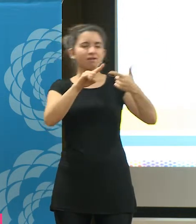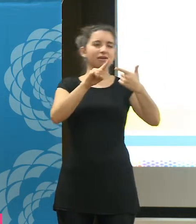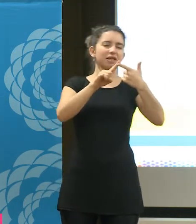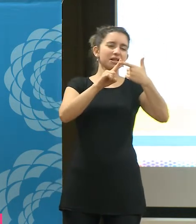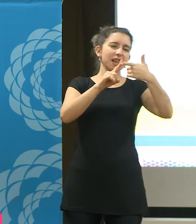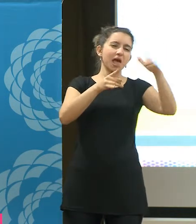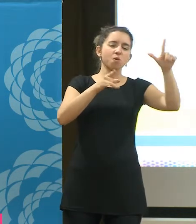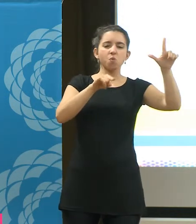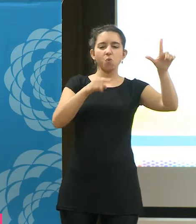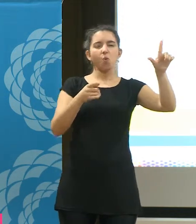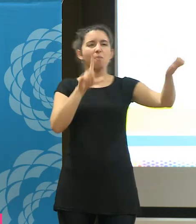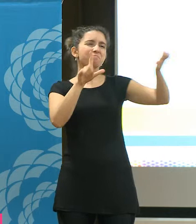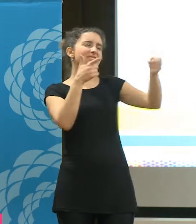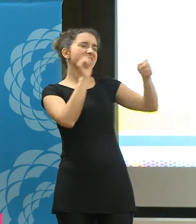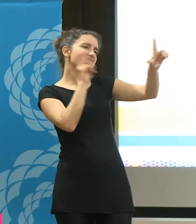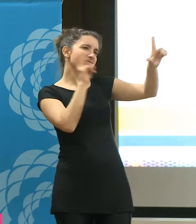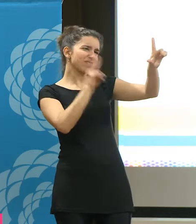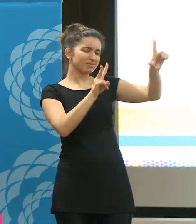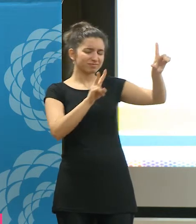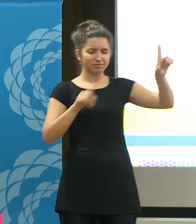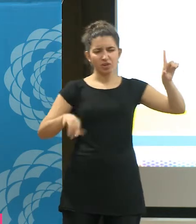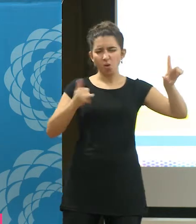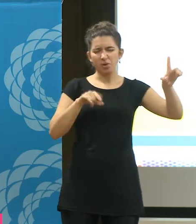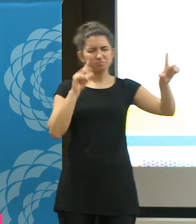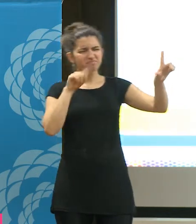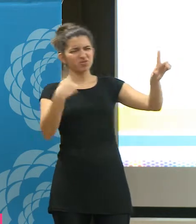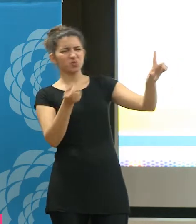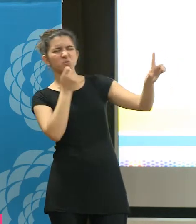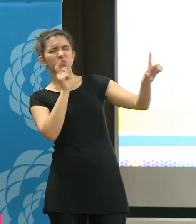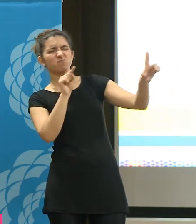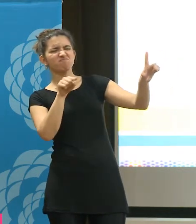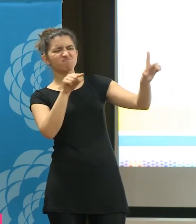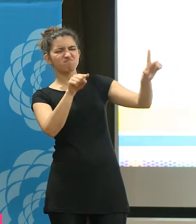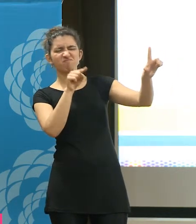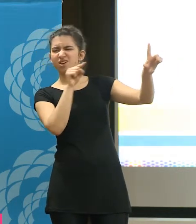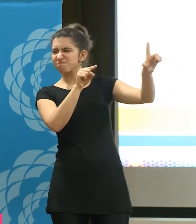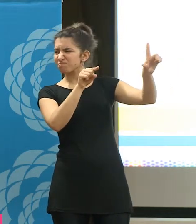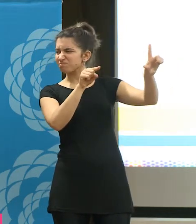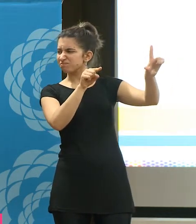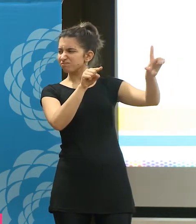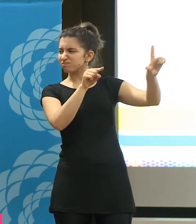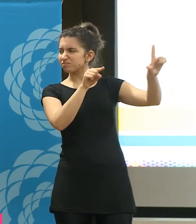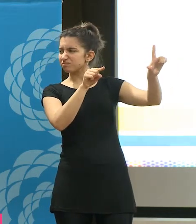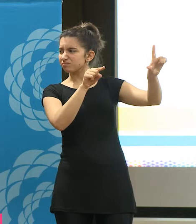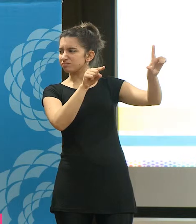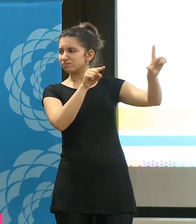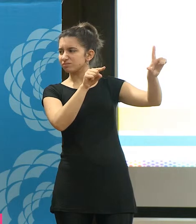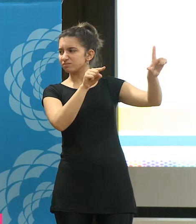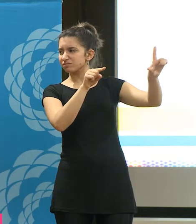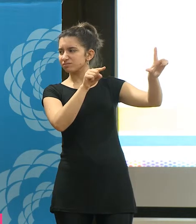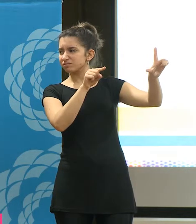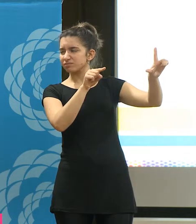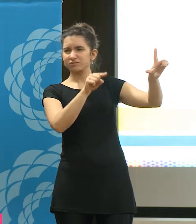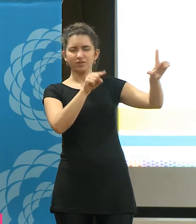los programas que generan en ellos mayor rechazo son aquellos que, según nos han indicado, enseñan a los chicos cosas que todavía